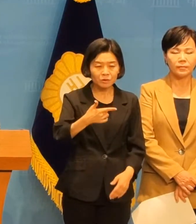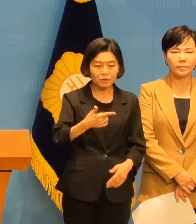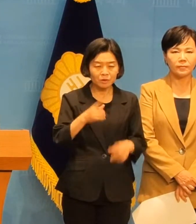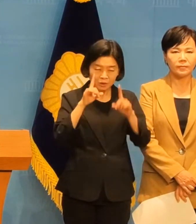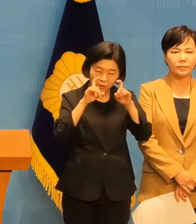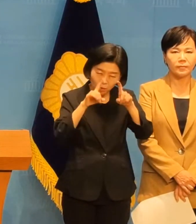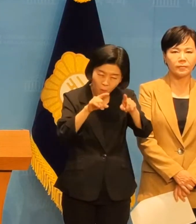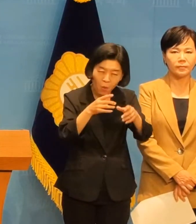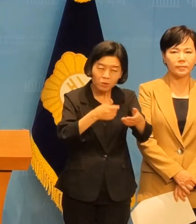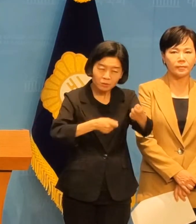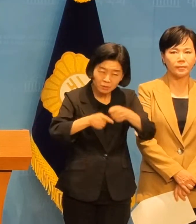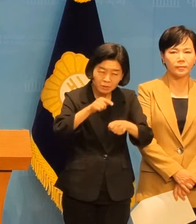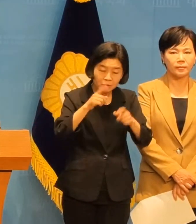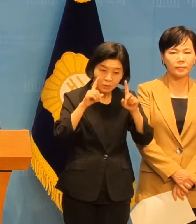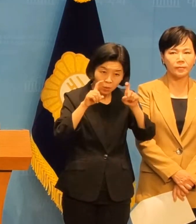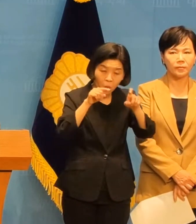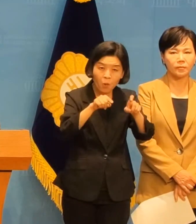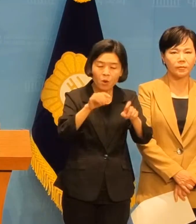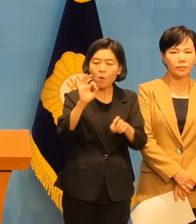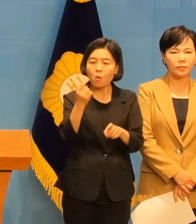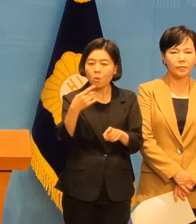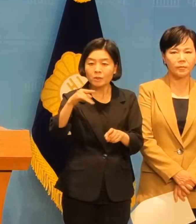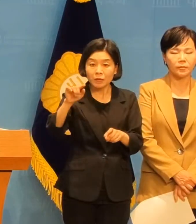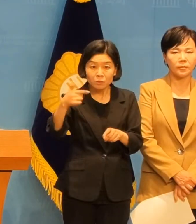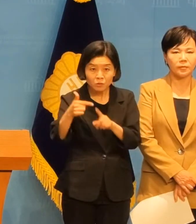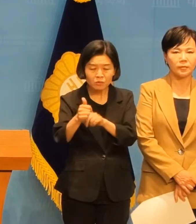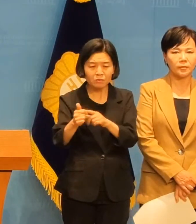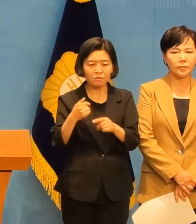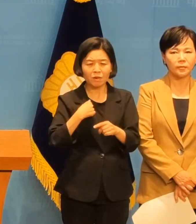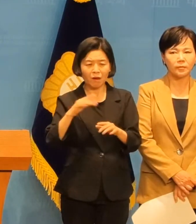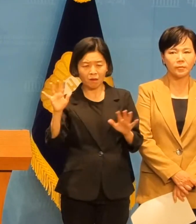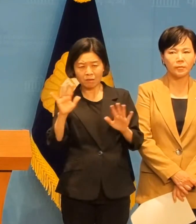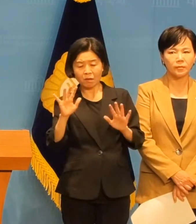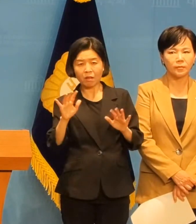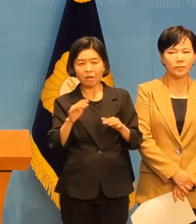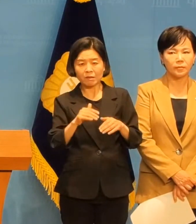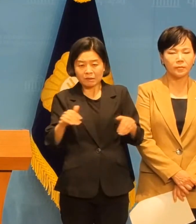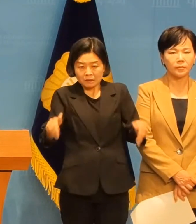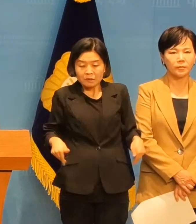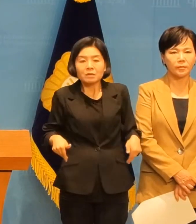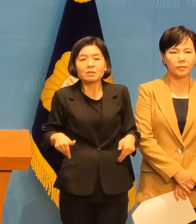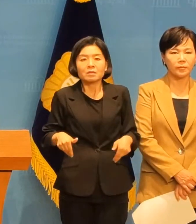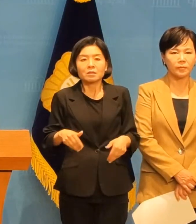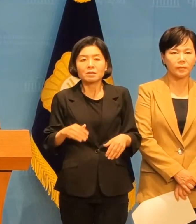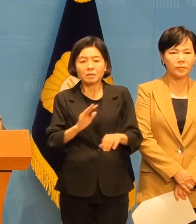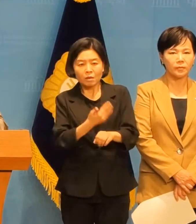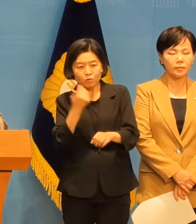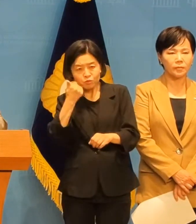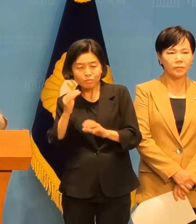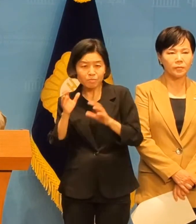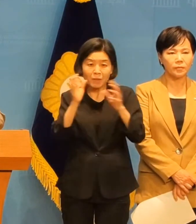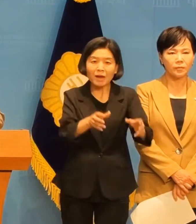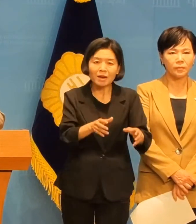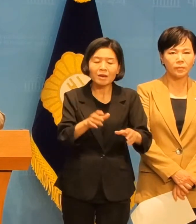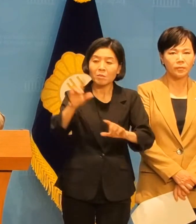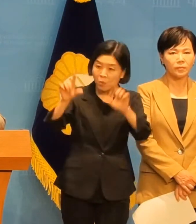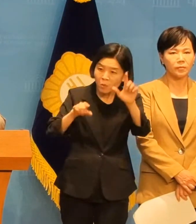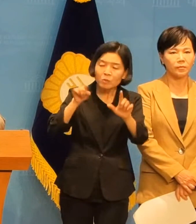오세훈 시장이 보이고 있는 꼬리 자르기, 책임 전가의 행태가